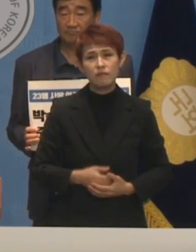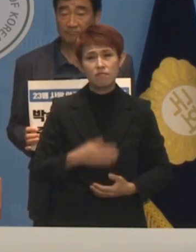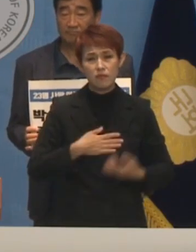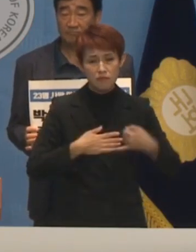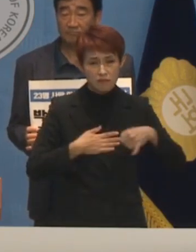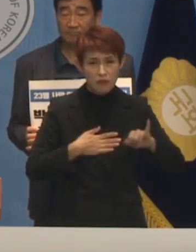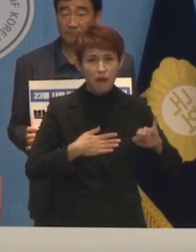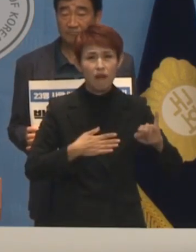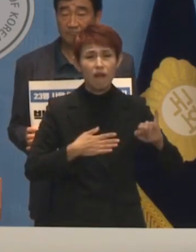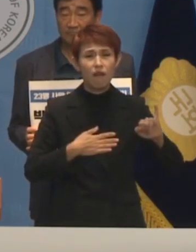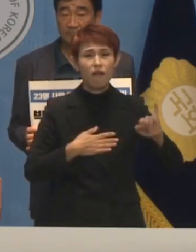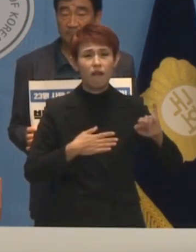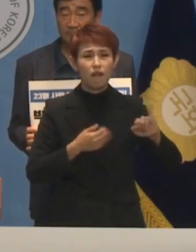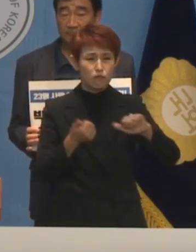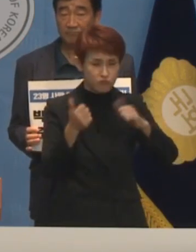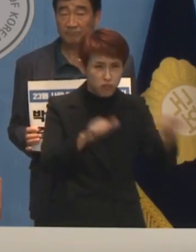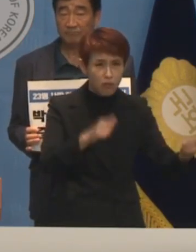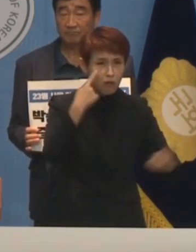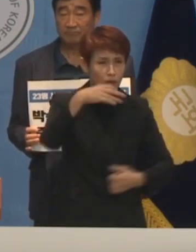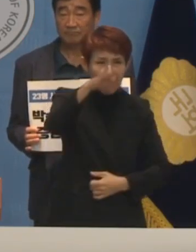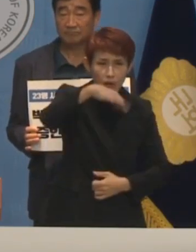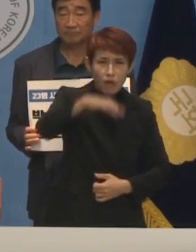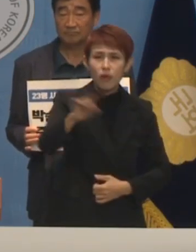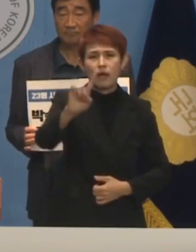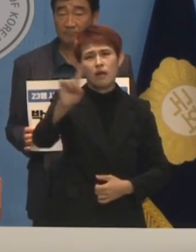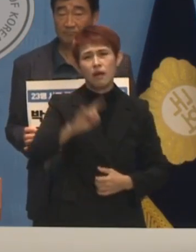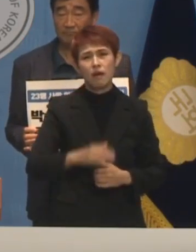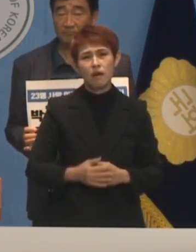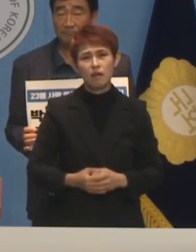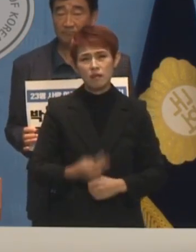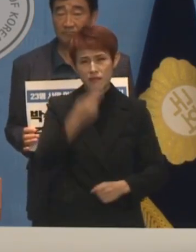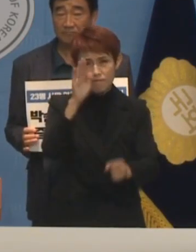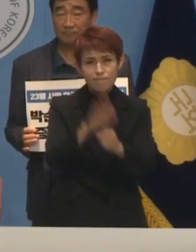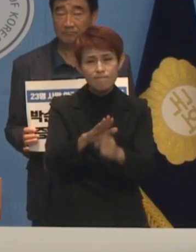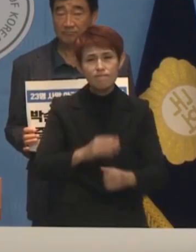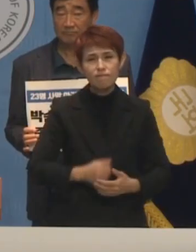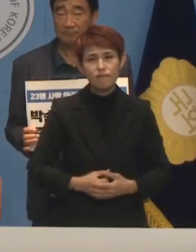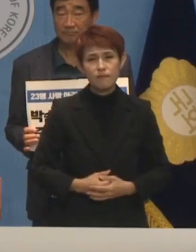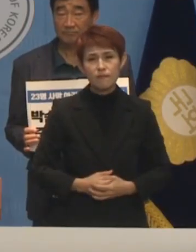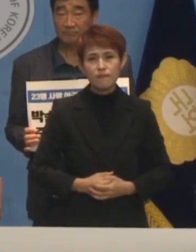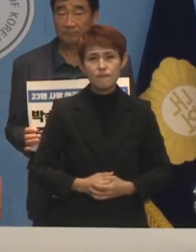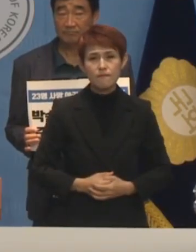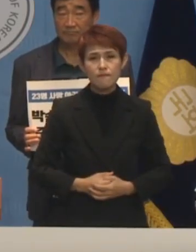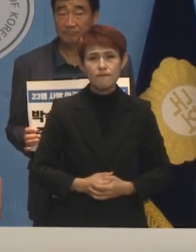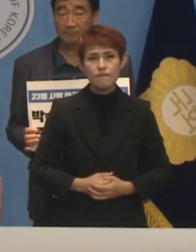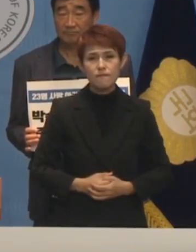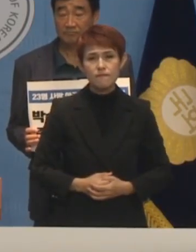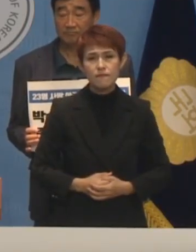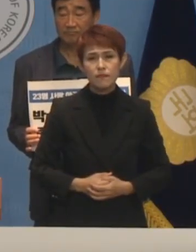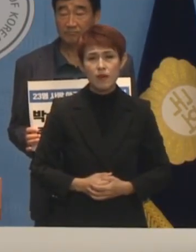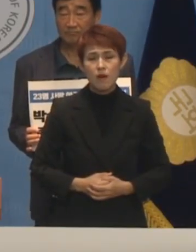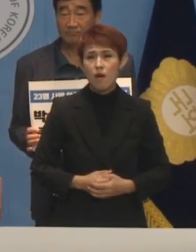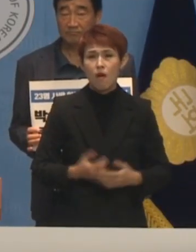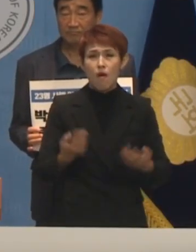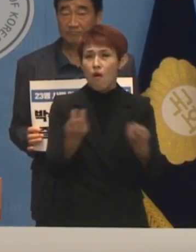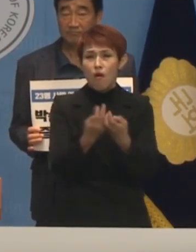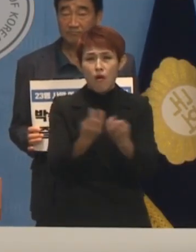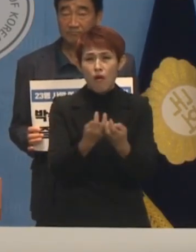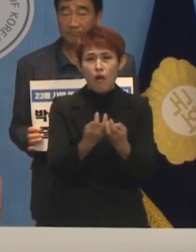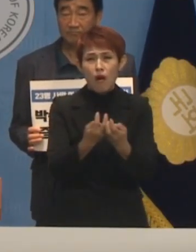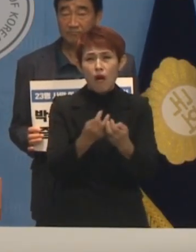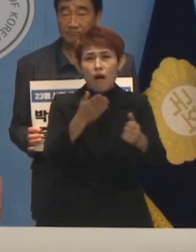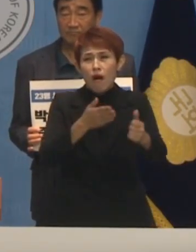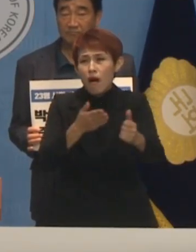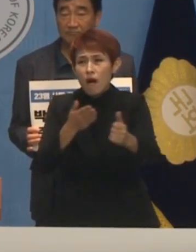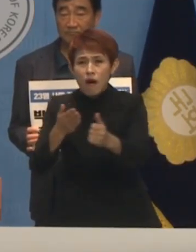없는 인간으로 남아야 되는지 너무도 억울합니다. 어디다 어떻게 하소연을 해야